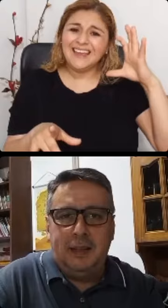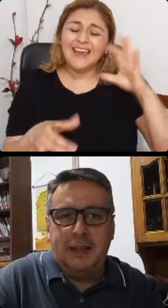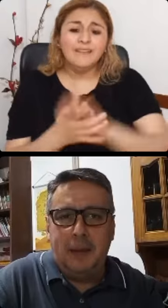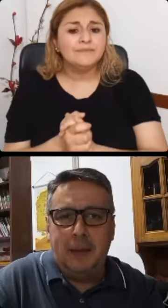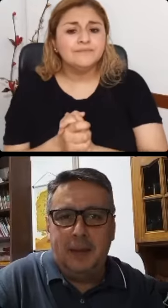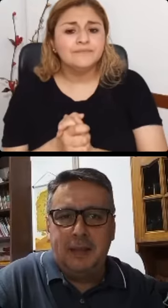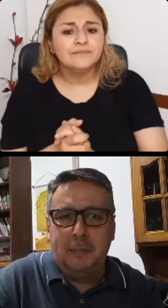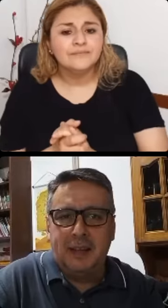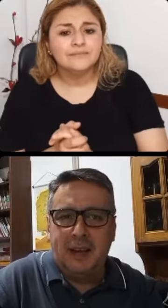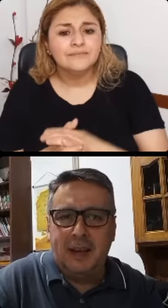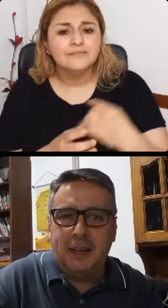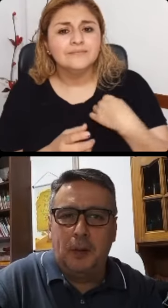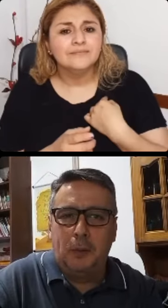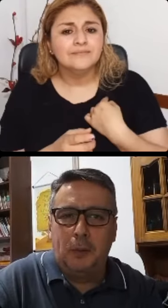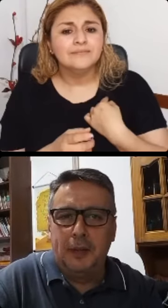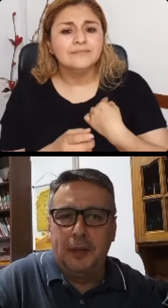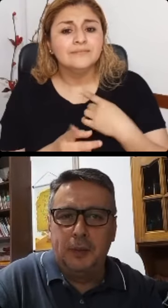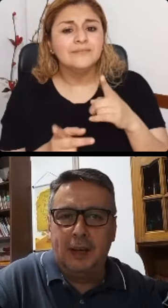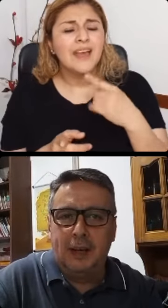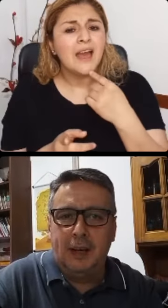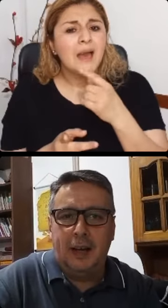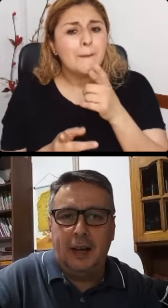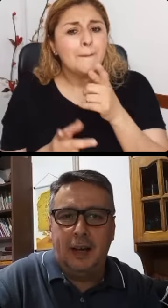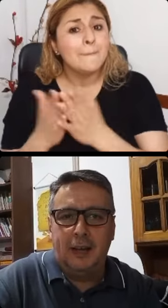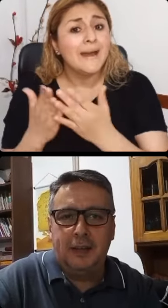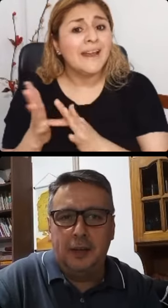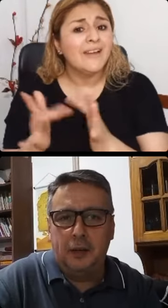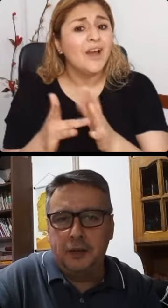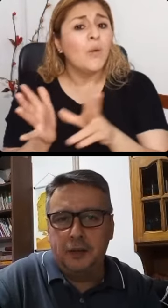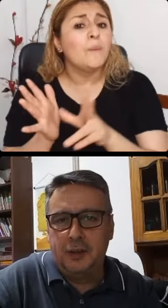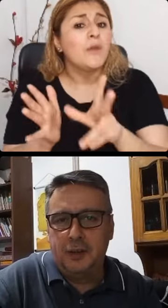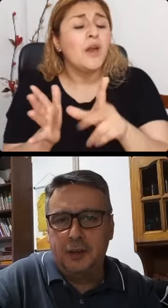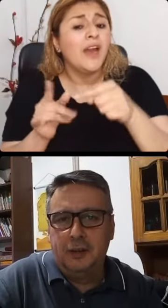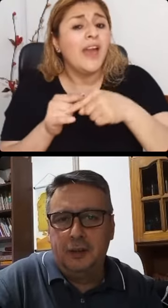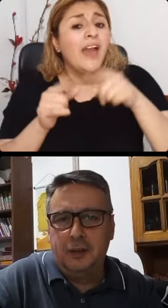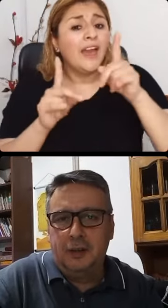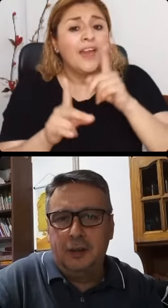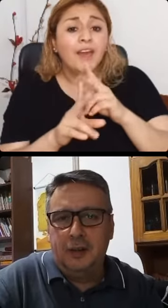de ese pasaje cuando Jesús le dice a los fariseos